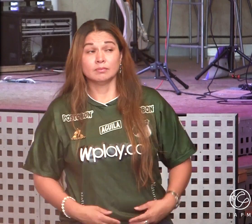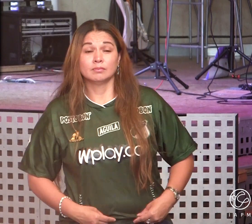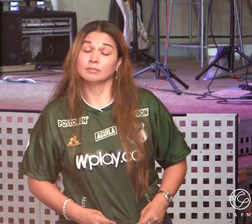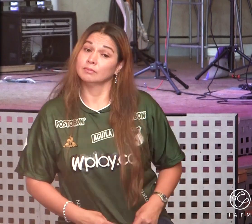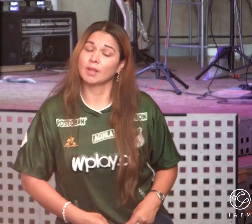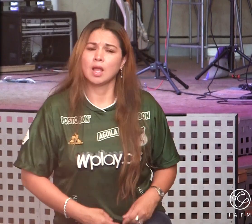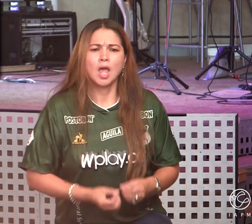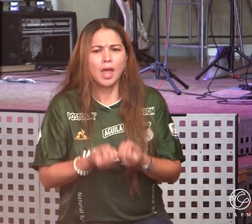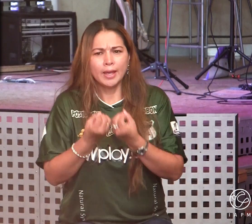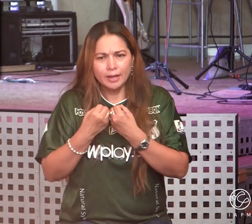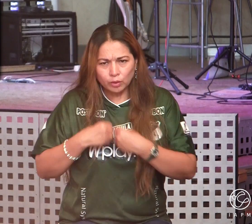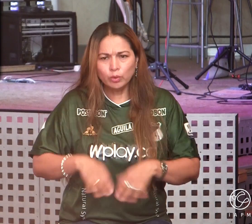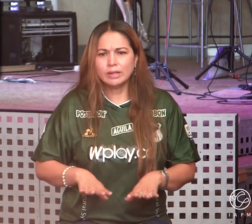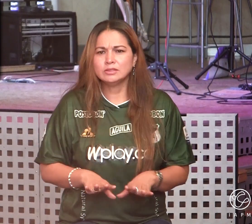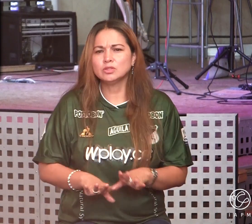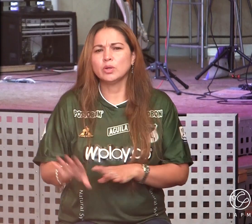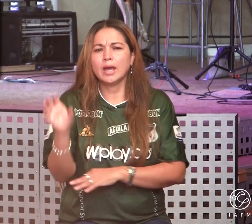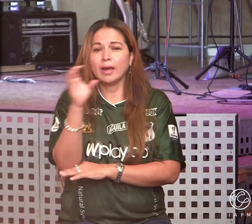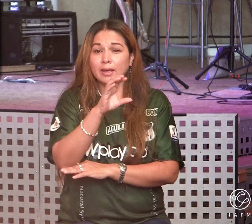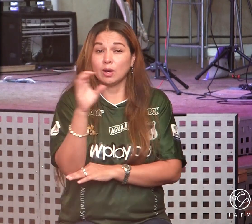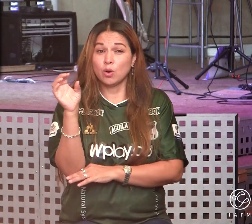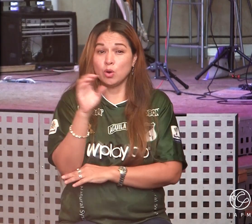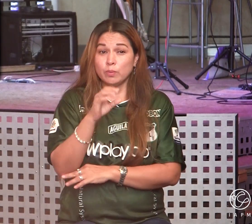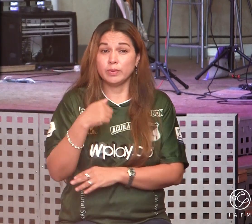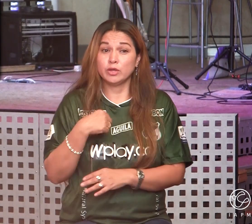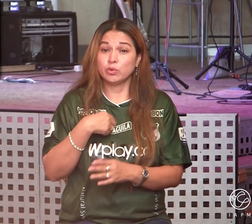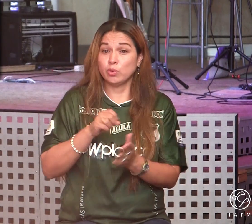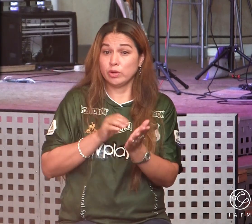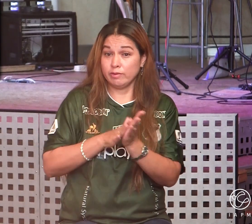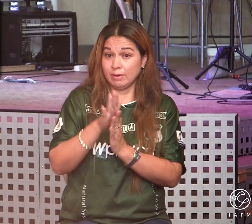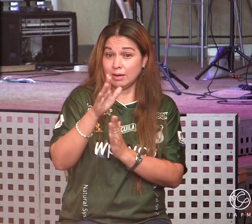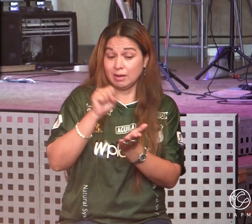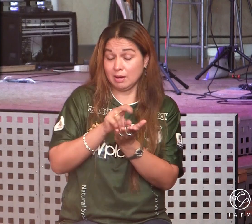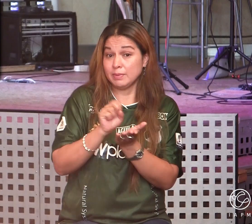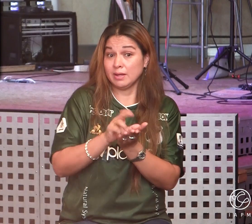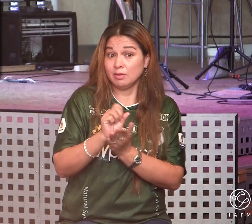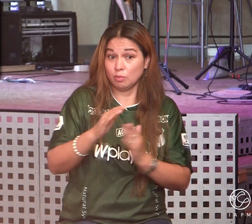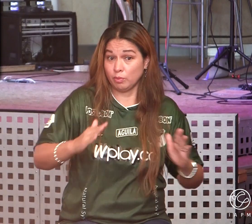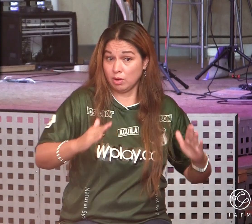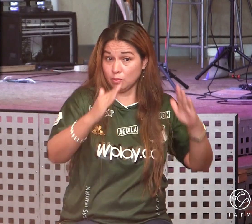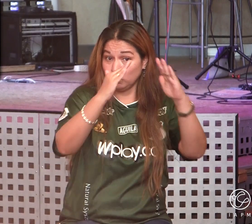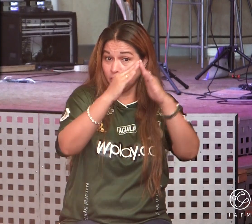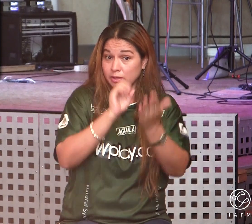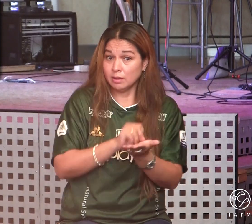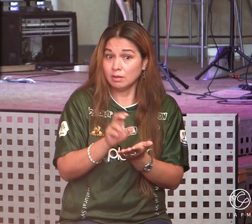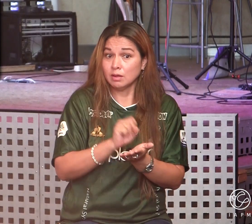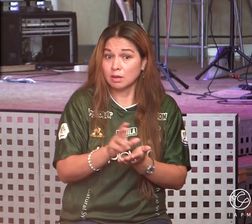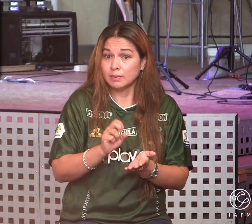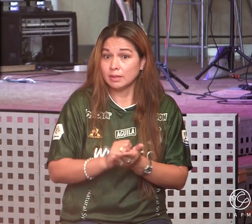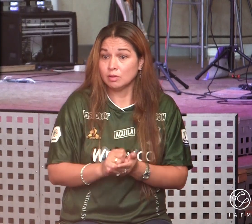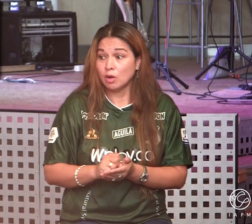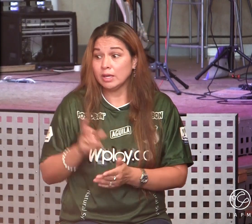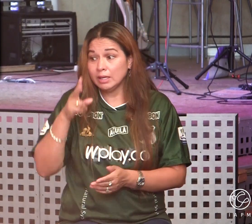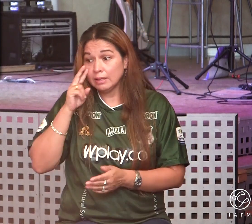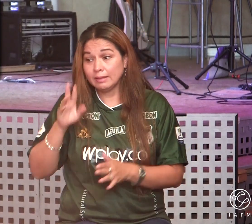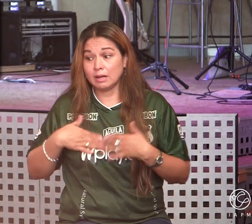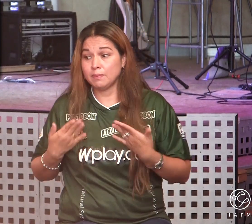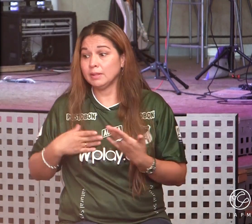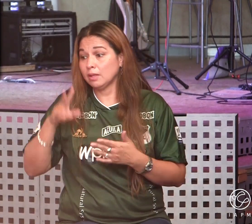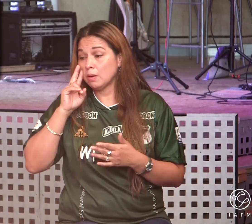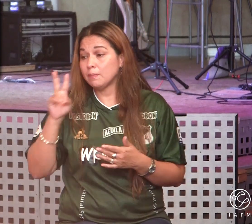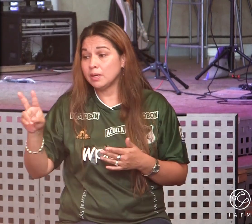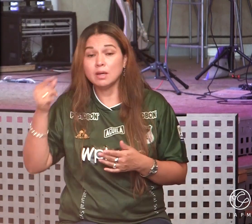bolsillo de misionero, pues la pude mandar en un taxi hacia donde ella tenía que ir. Esto es para decirte, creo que